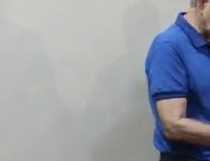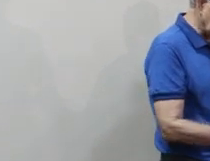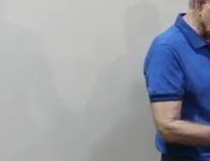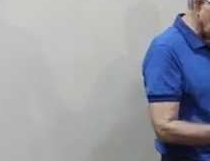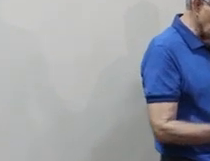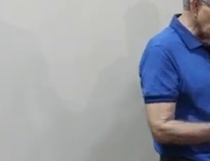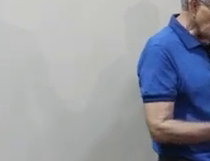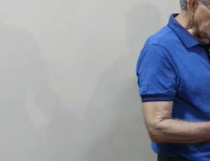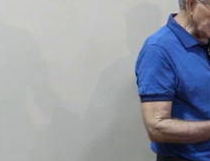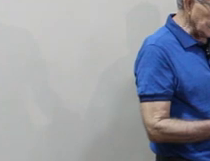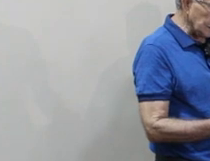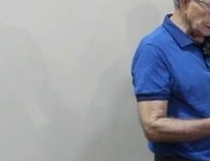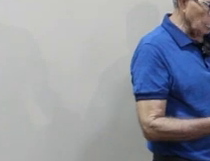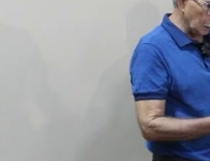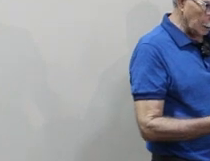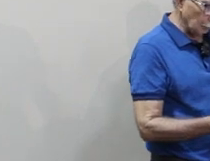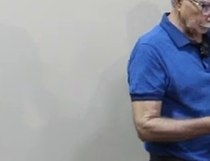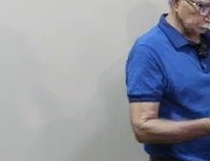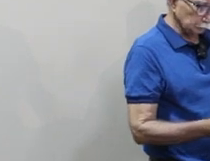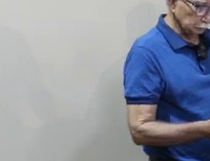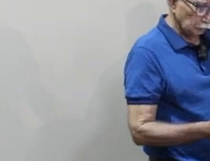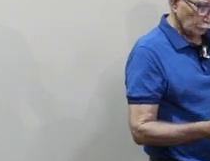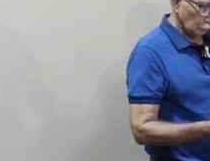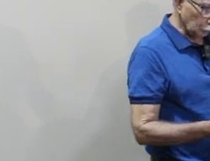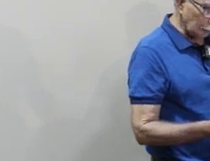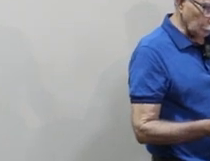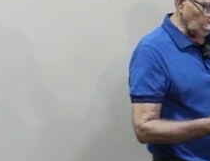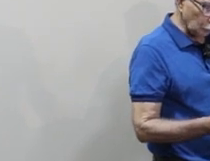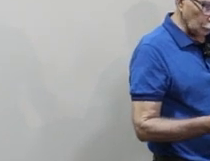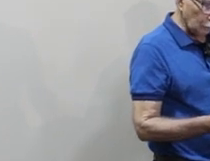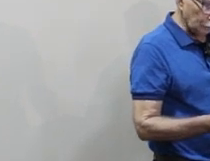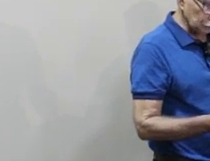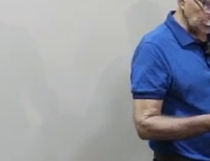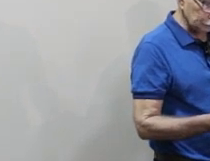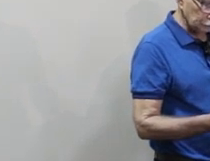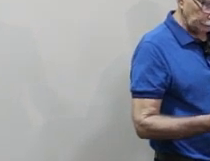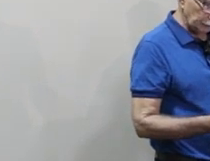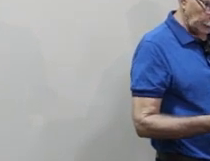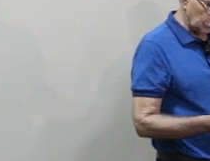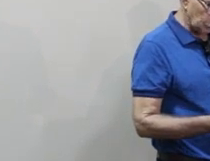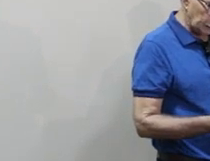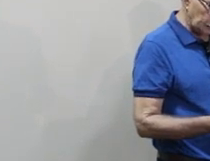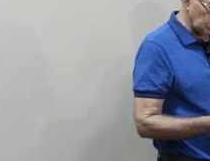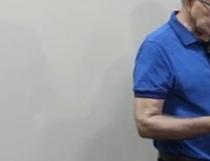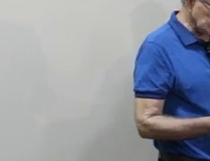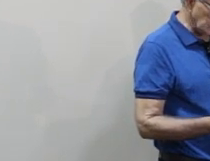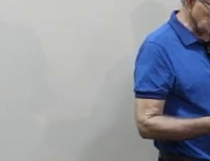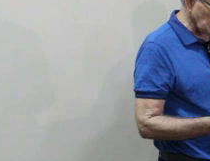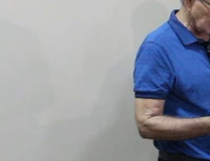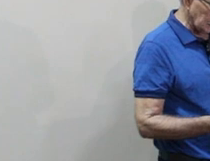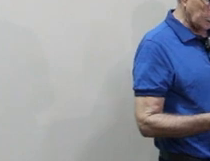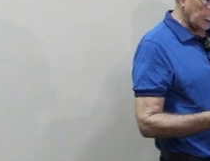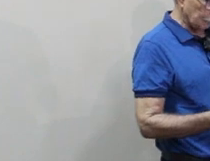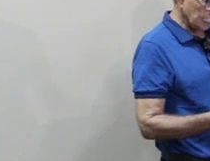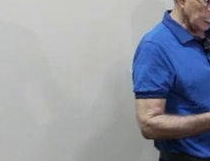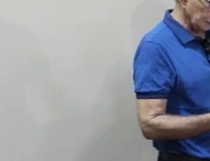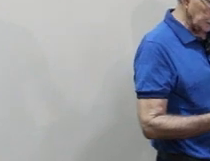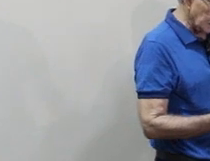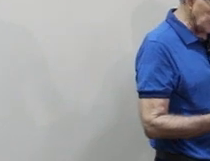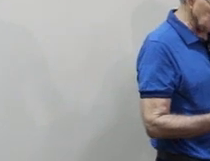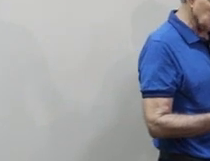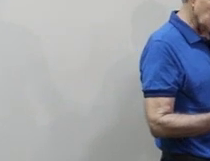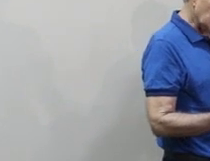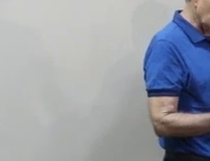de turismo em área rural. Colaborou com projetos que viraram lei no estado do Paraná